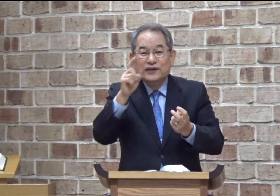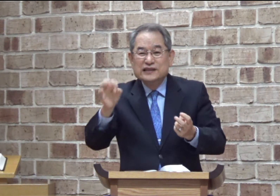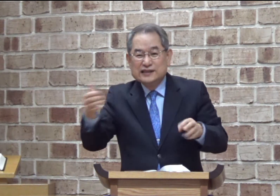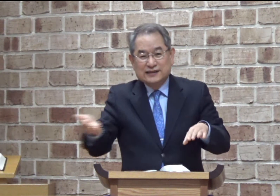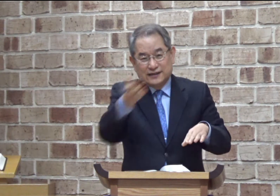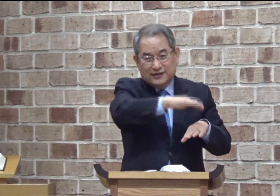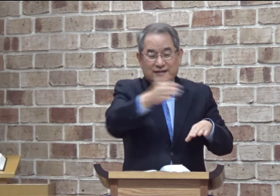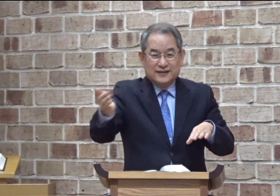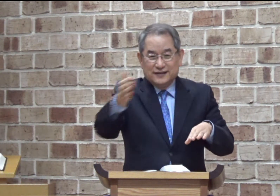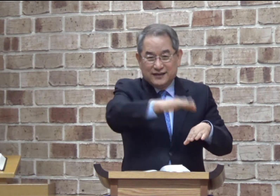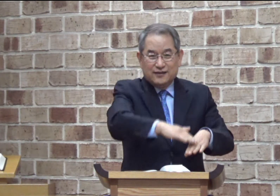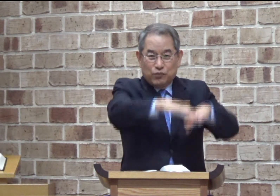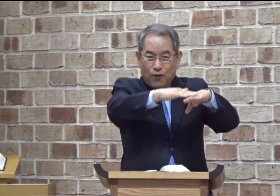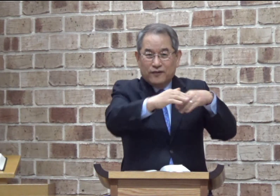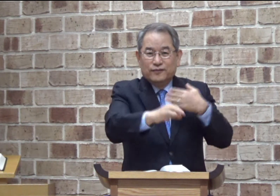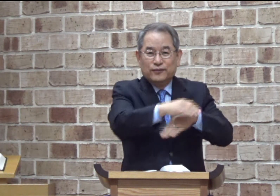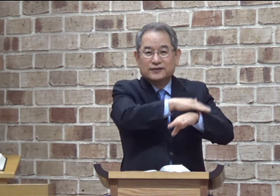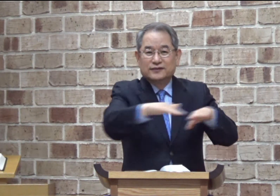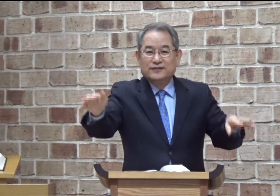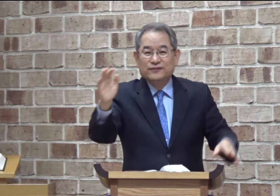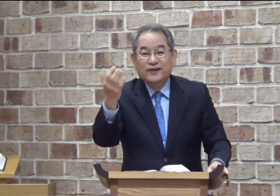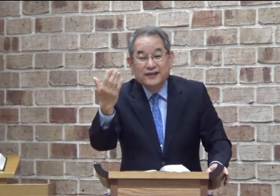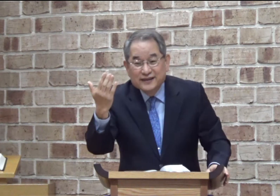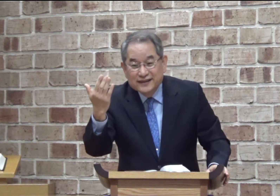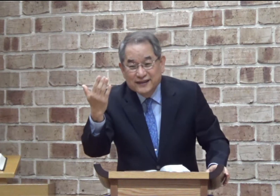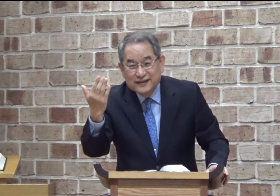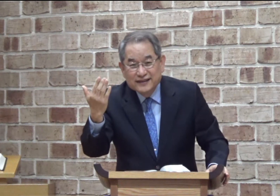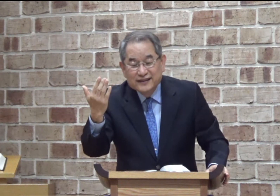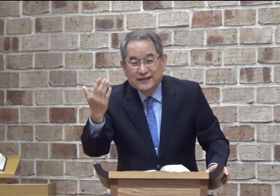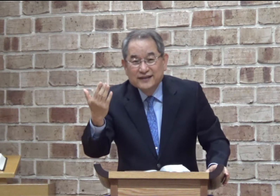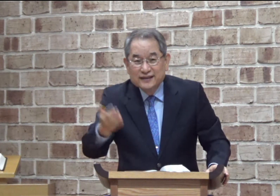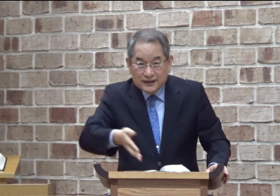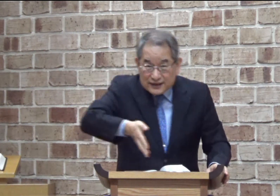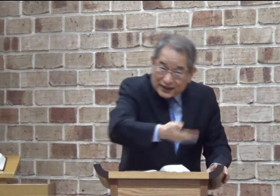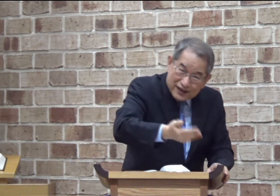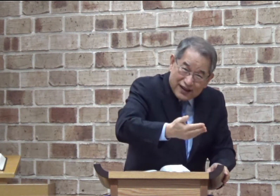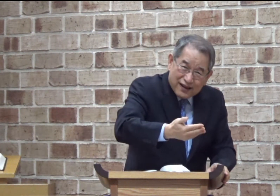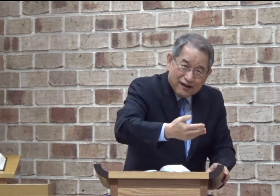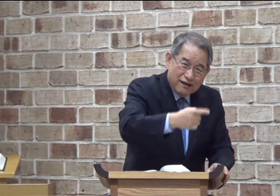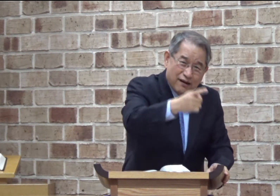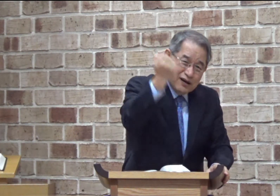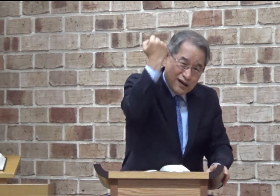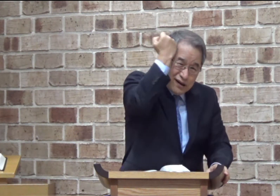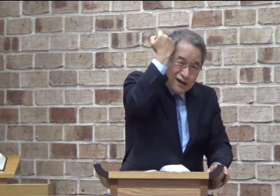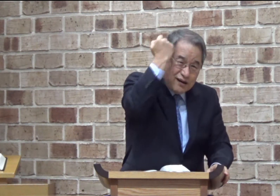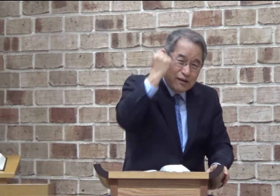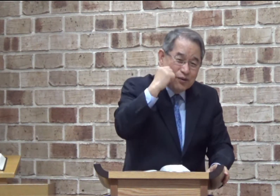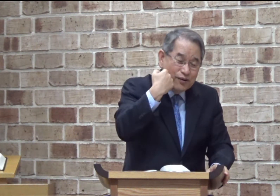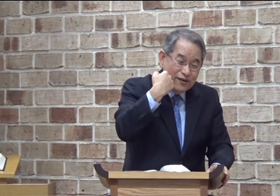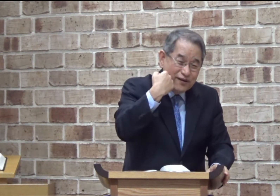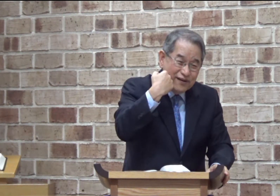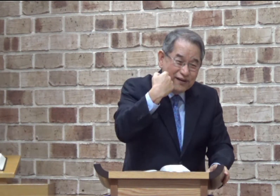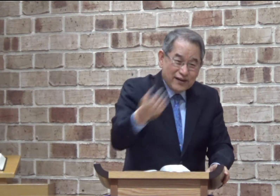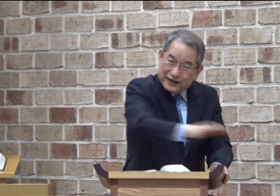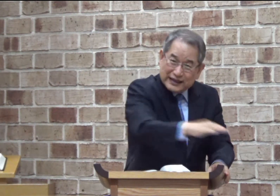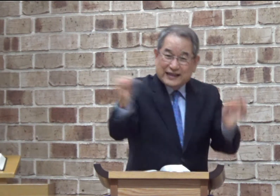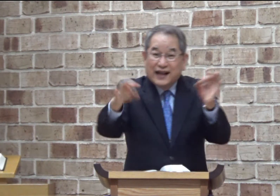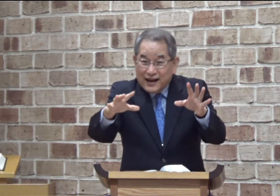파기는 정말 어렵지만 덮는 것은 좀 쉽습니다. 돌부리뿐만이 아니고 우리가 삶에서